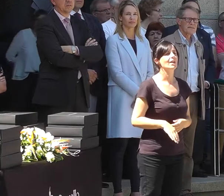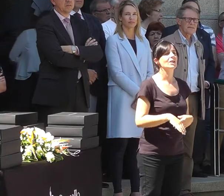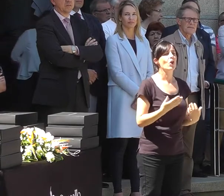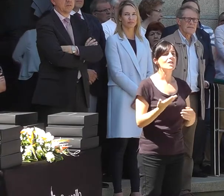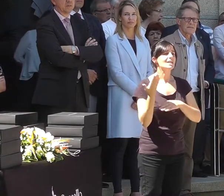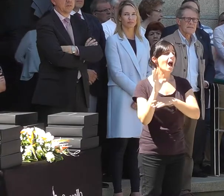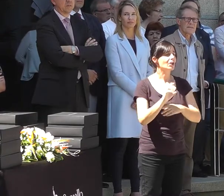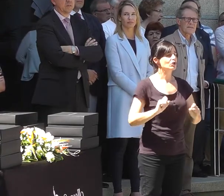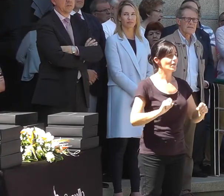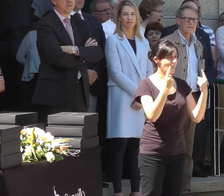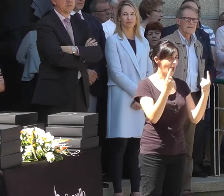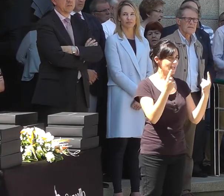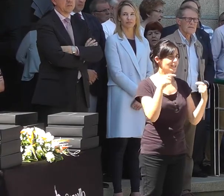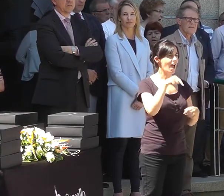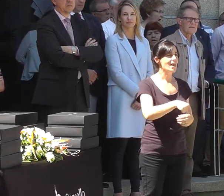de representación.